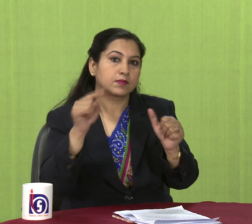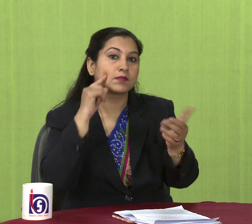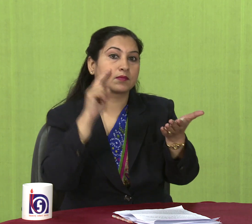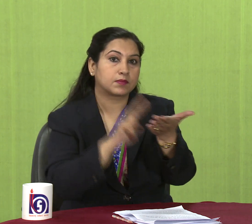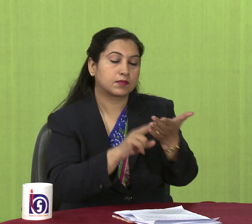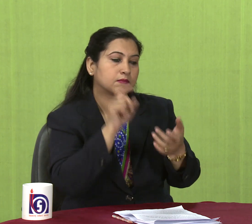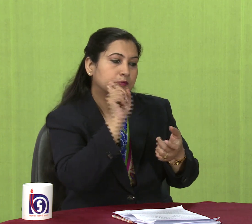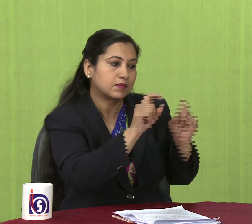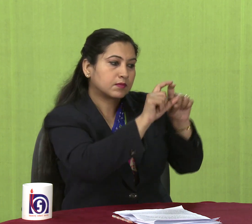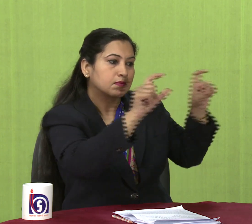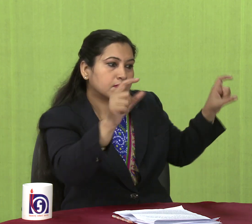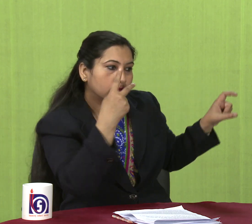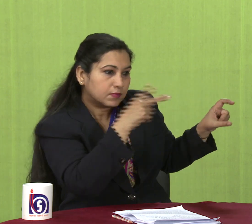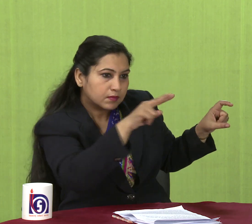www.nios.ac.in देख सकते हैं।